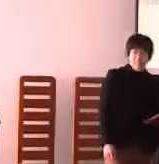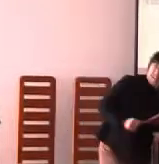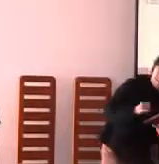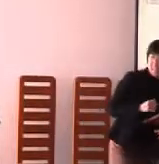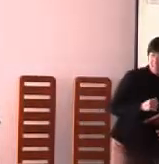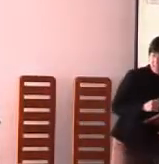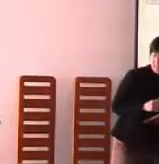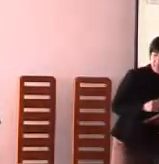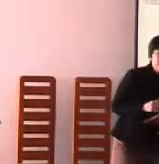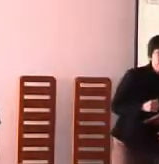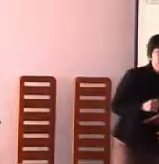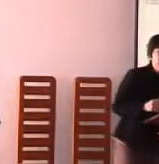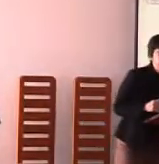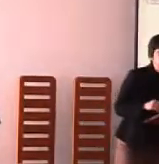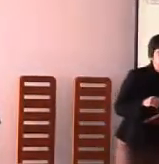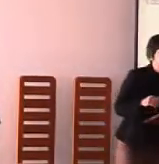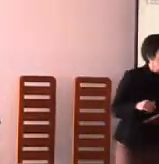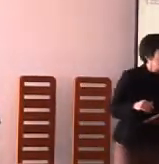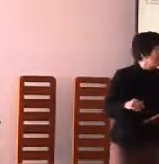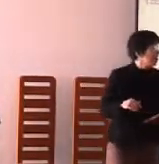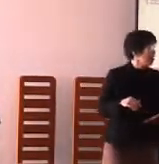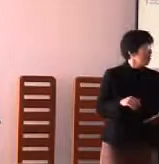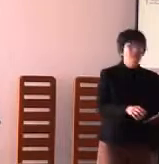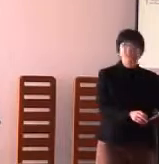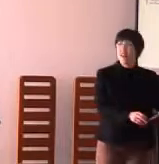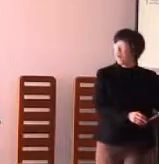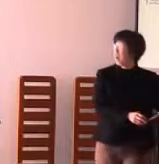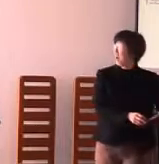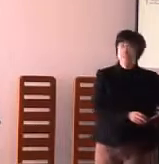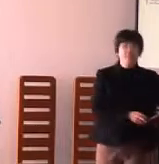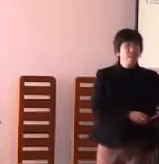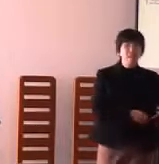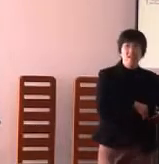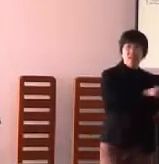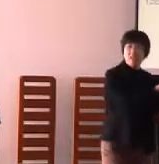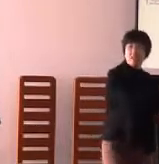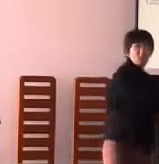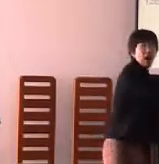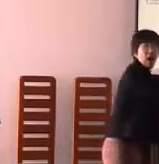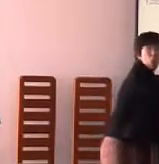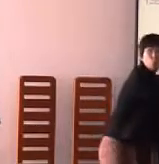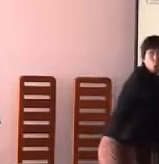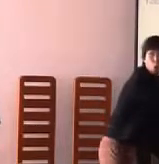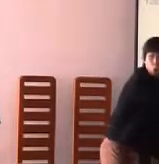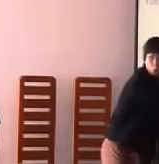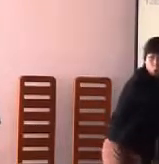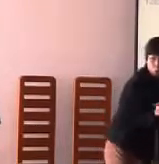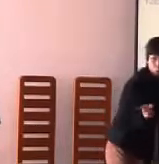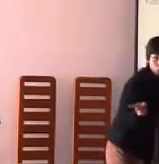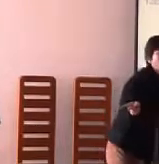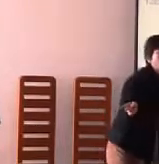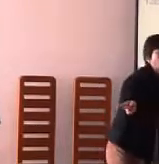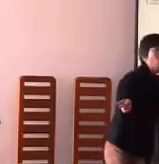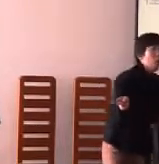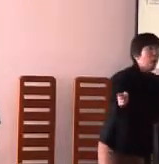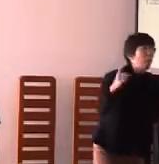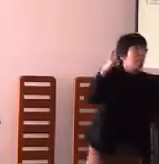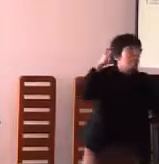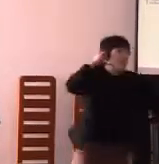恐る恐るこれは耳の山え何ですかこれ